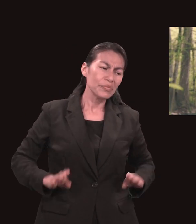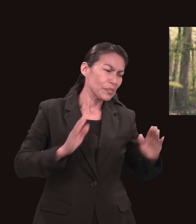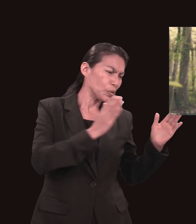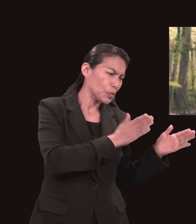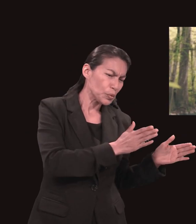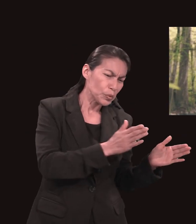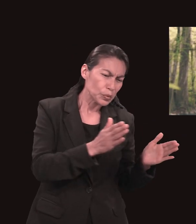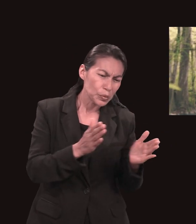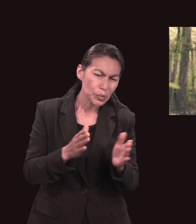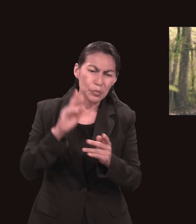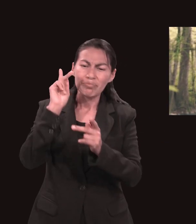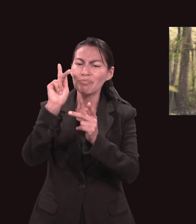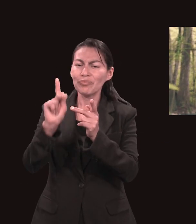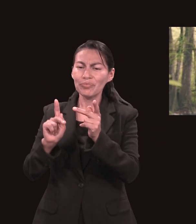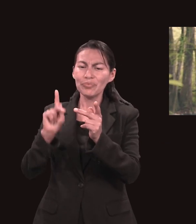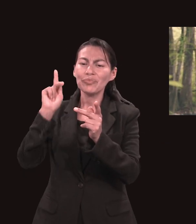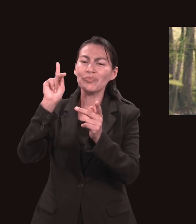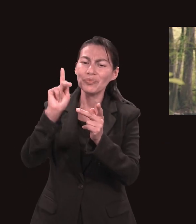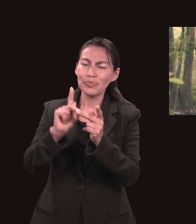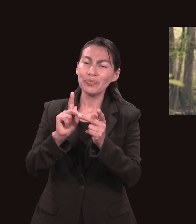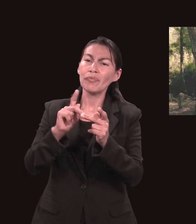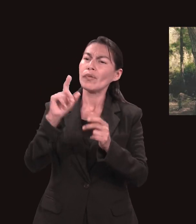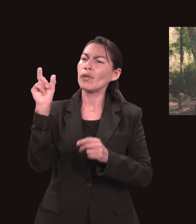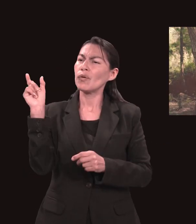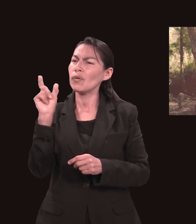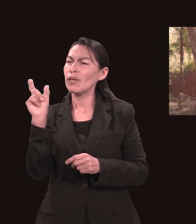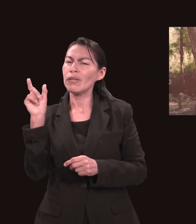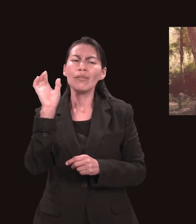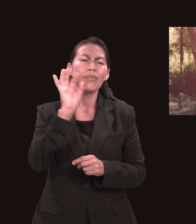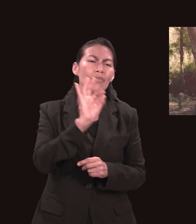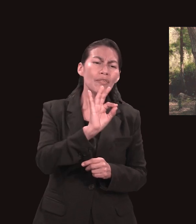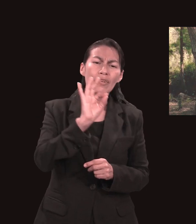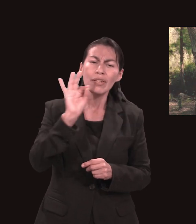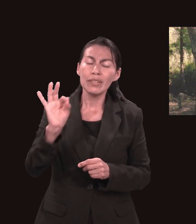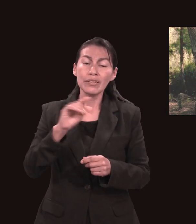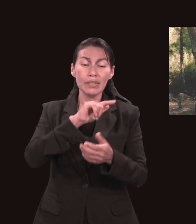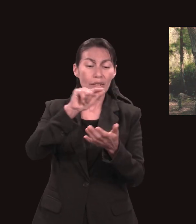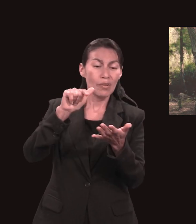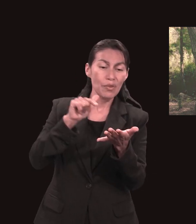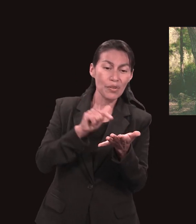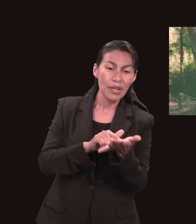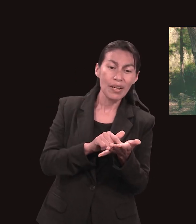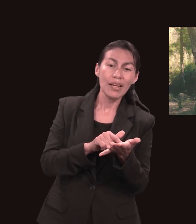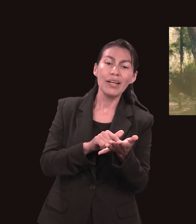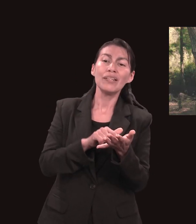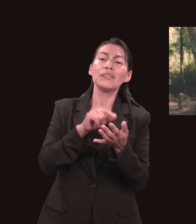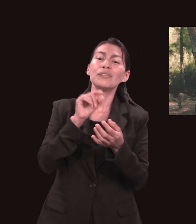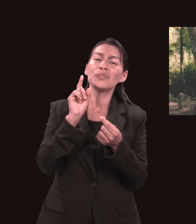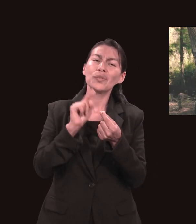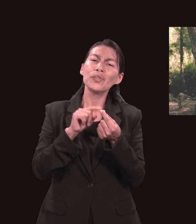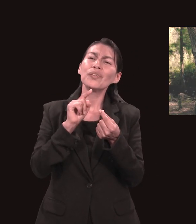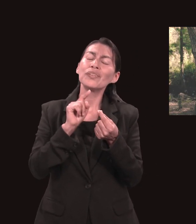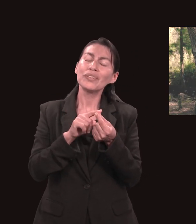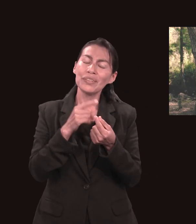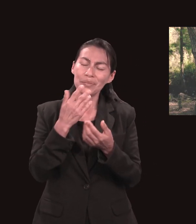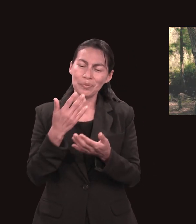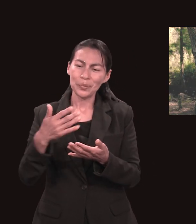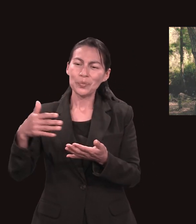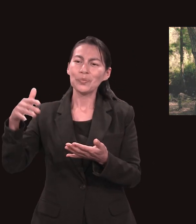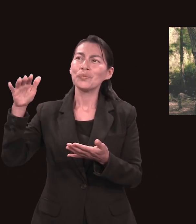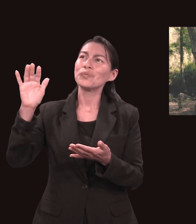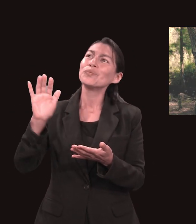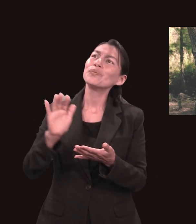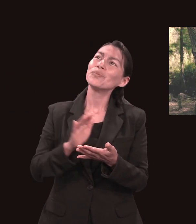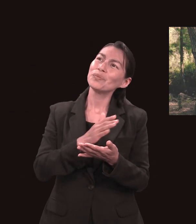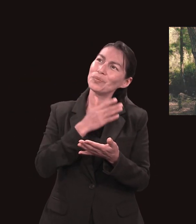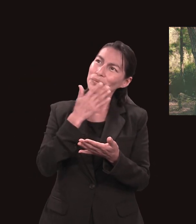Tienes planes perfectos Defines la hora, el lugar y el